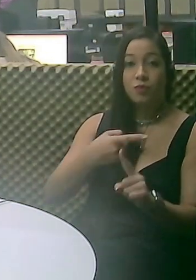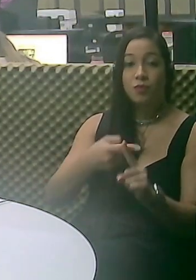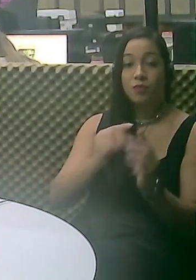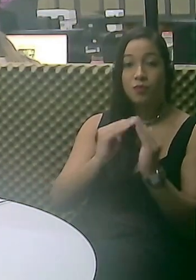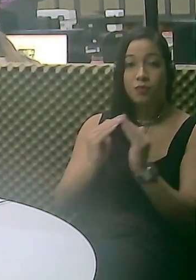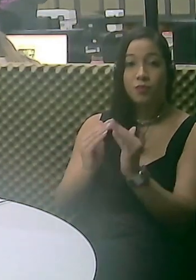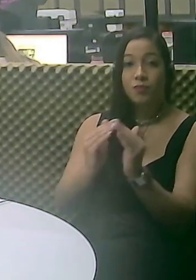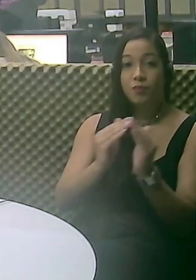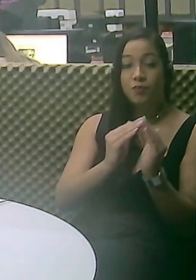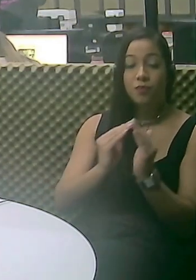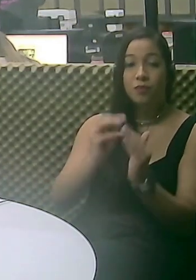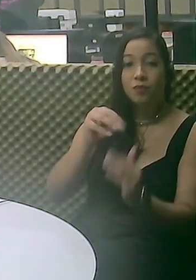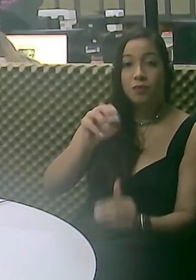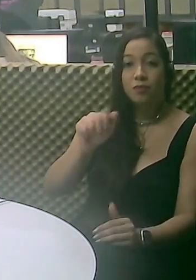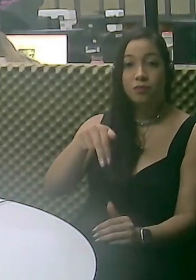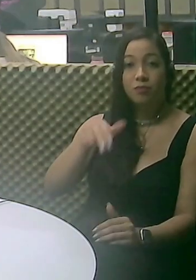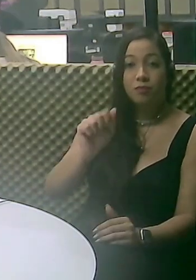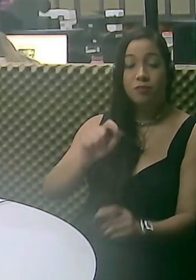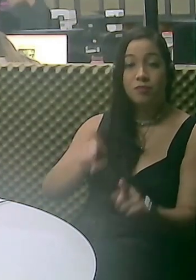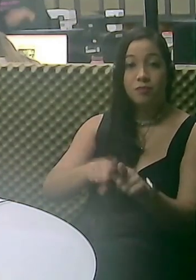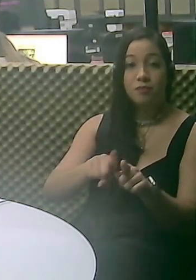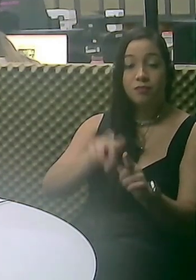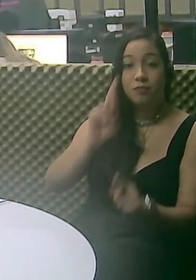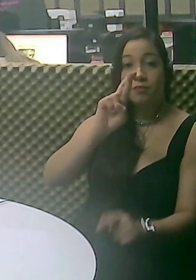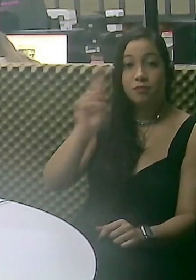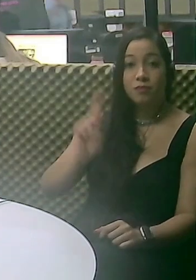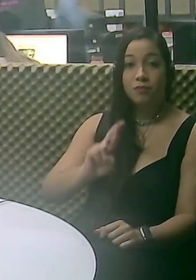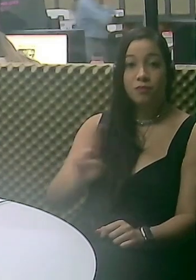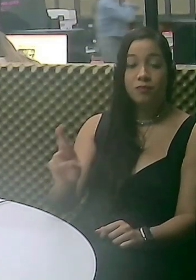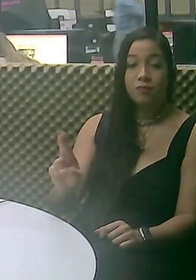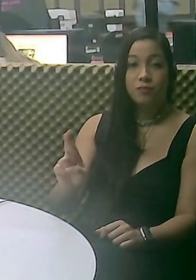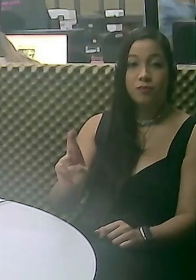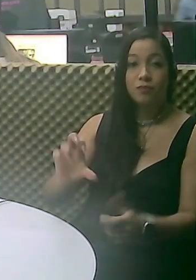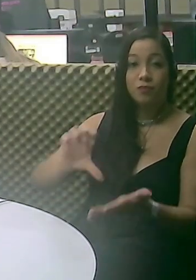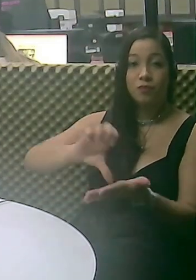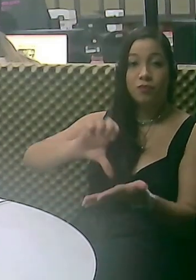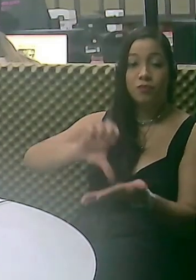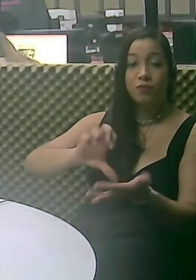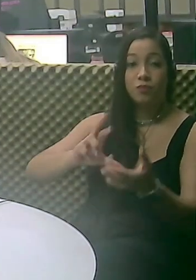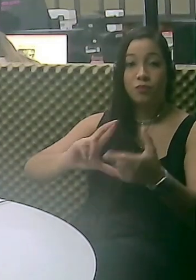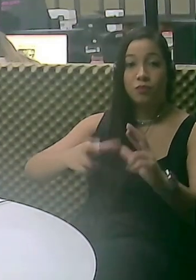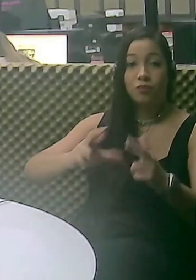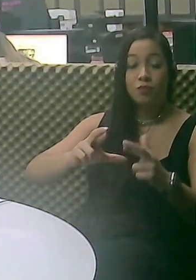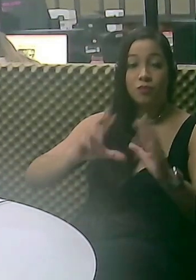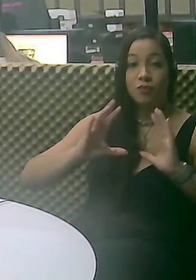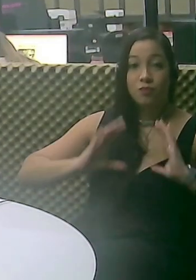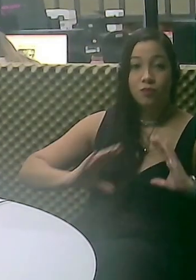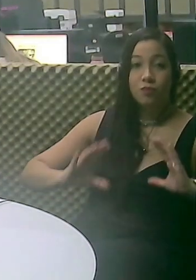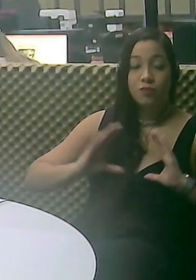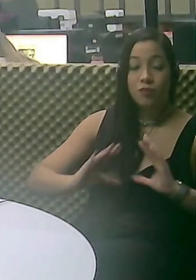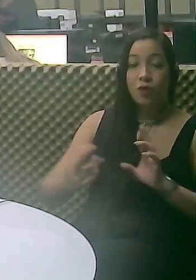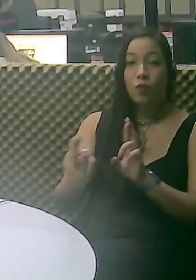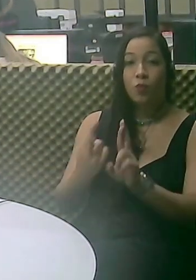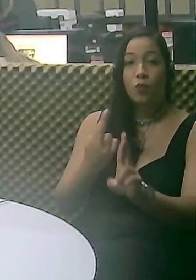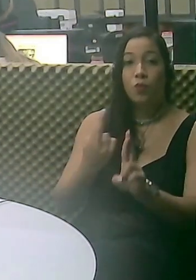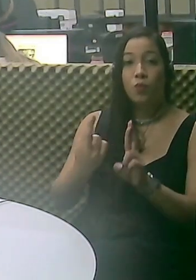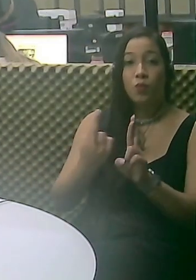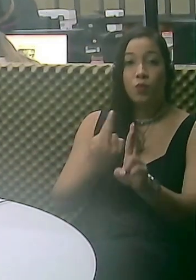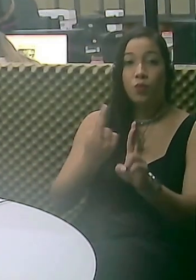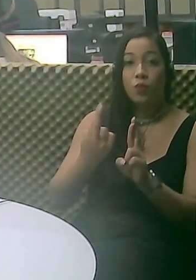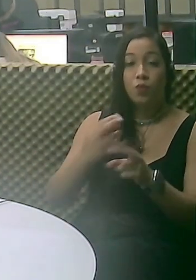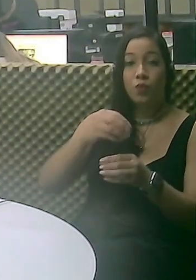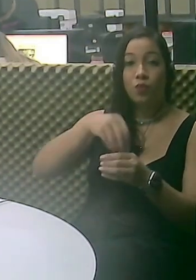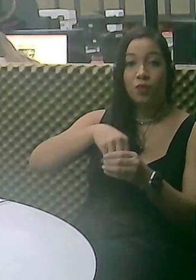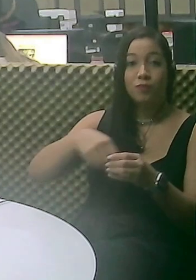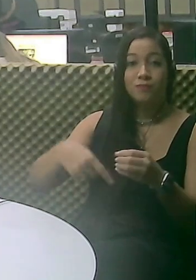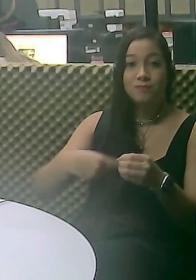e Zaire Resende. Incluem, por exemplo, pontos como ecopontos, praças e trechos de rodovias que cortam o